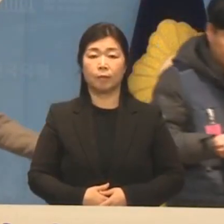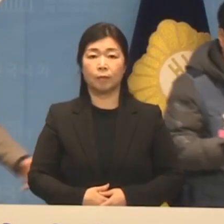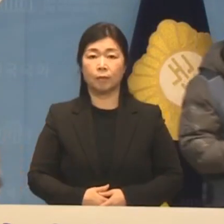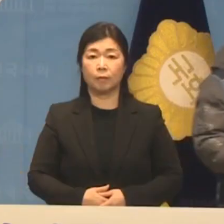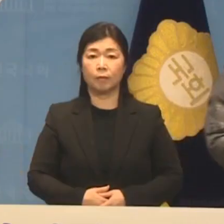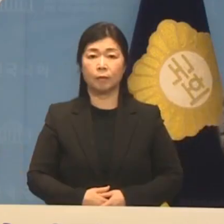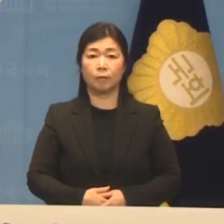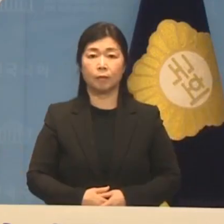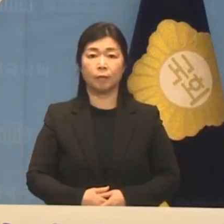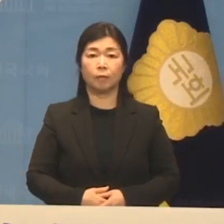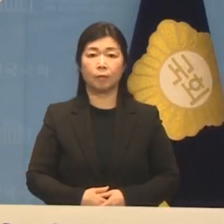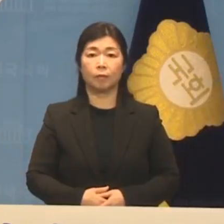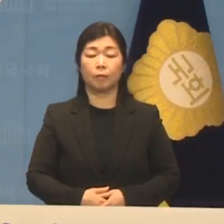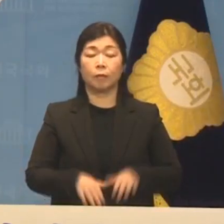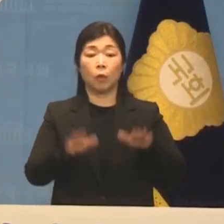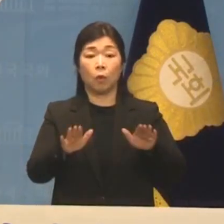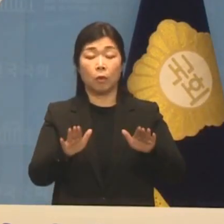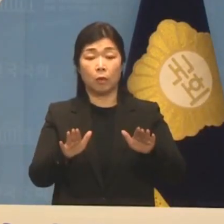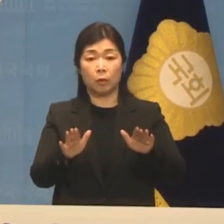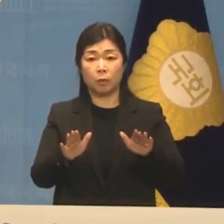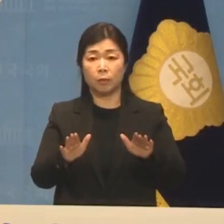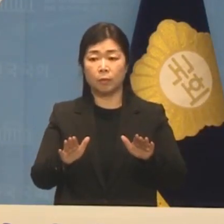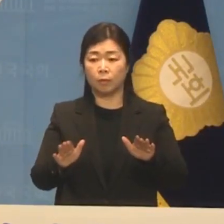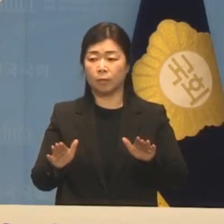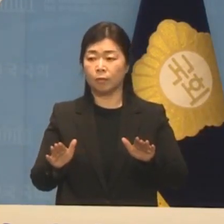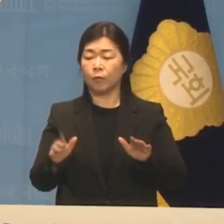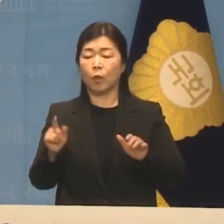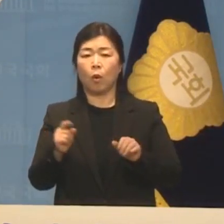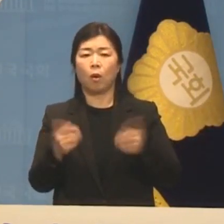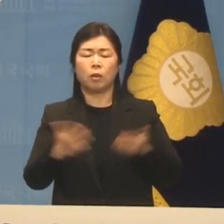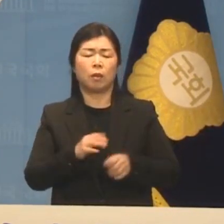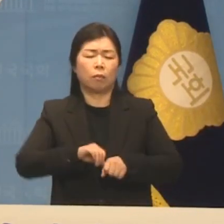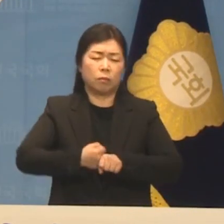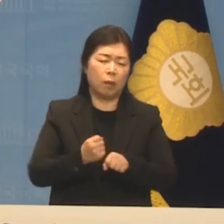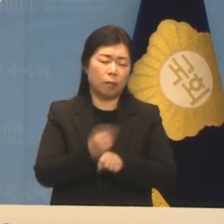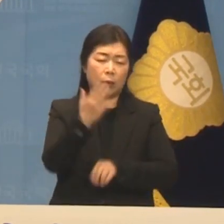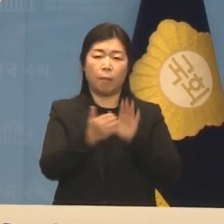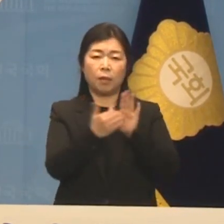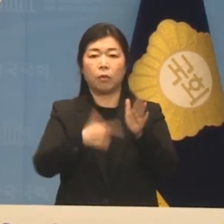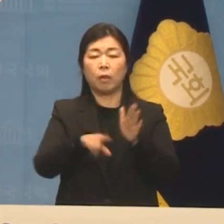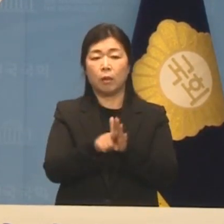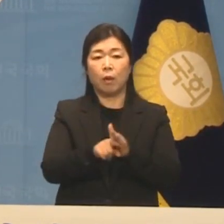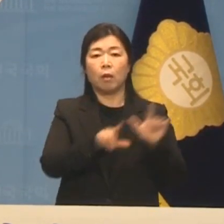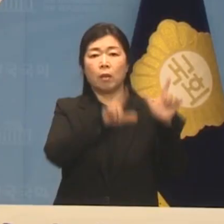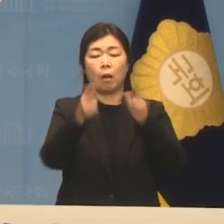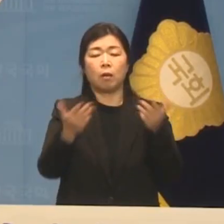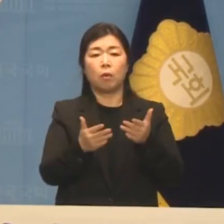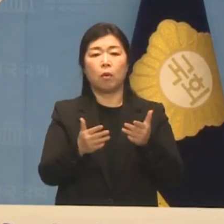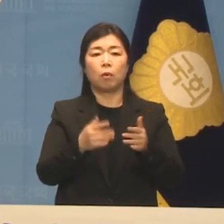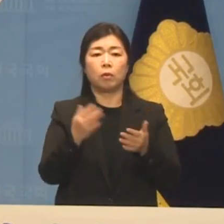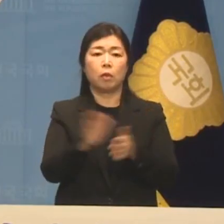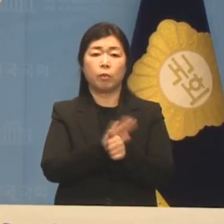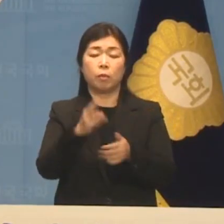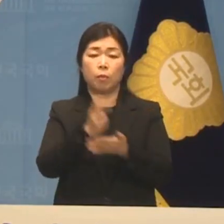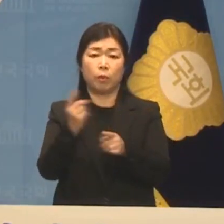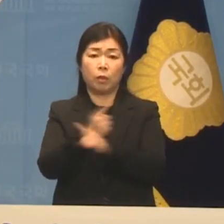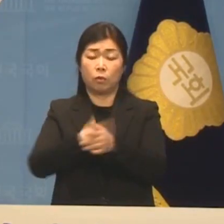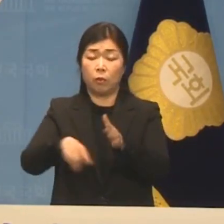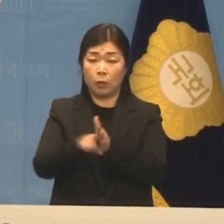예. 오늘은 가로 방지를 위한 생활물류서비스법 개정 촉구를 위한